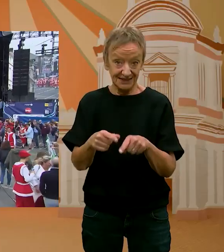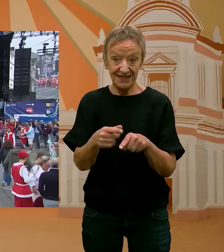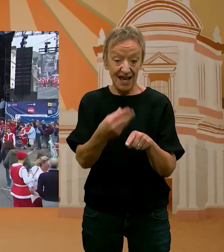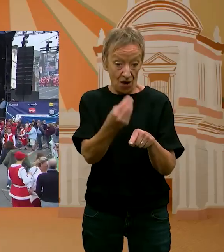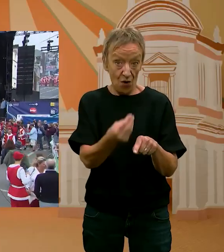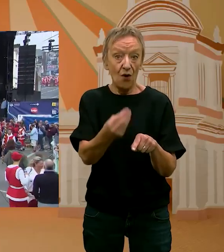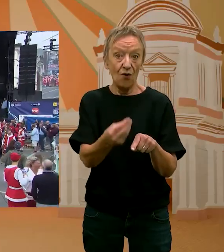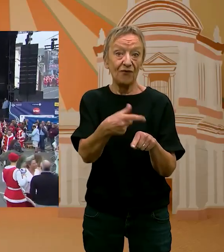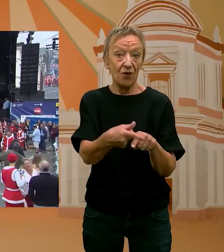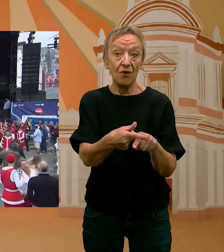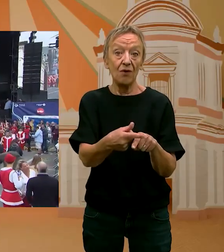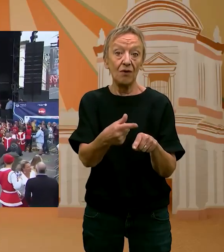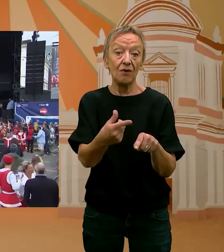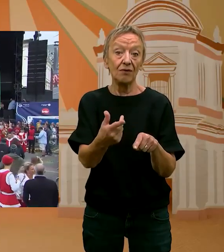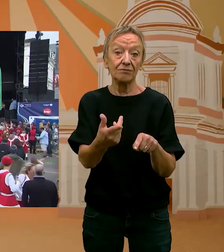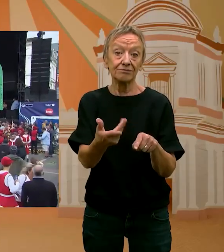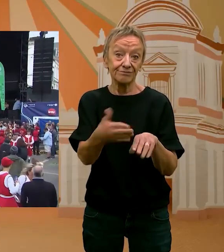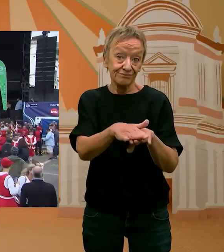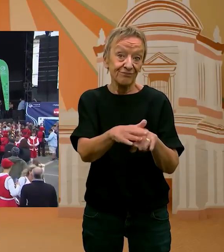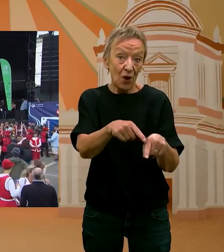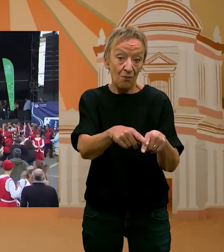vraiment dire ça cette année? Ah oui, 2 fois 16 ans.